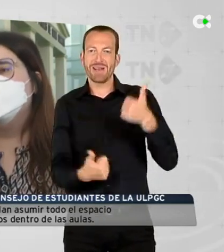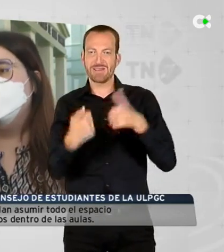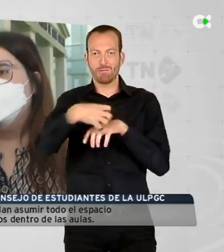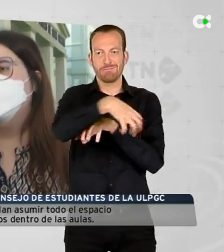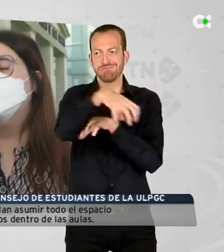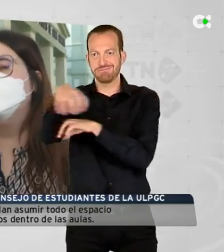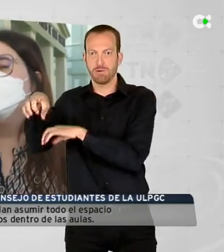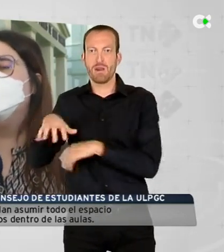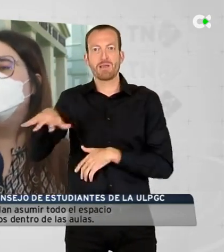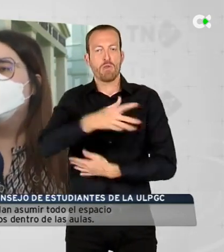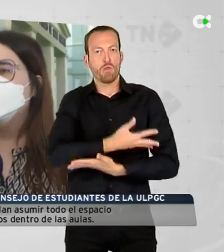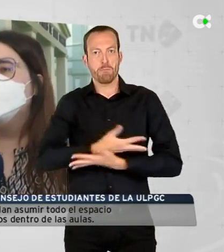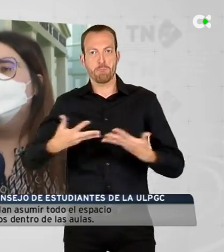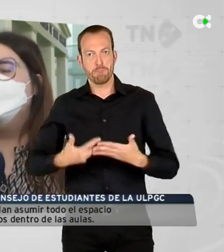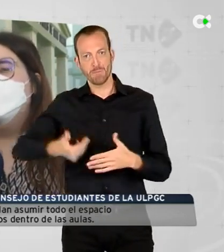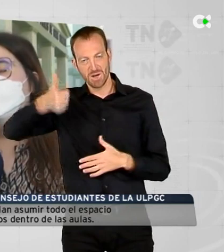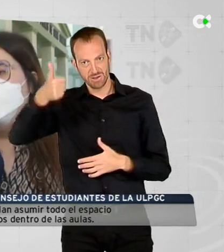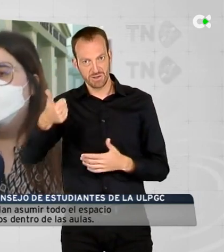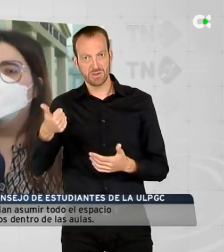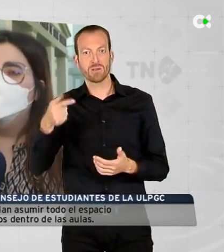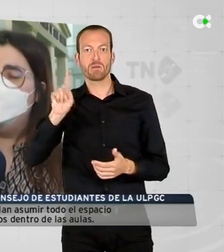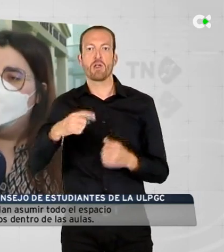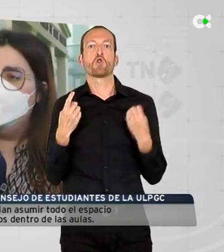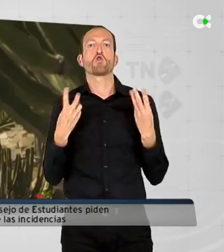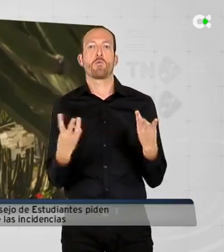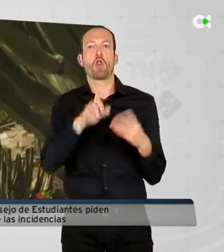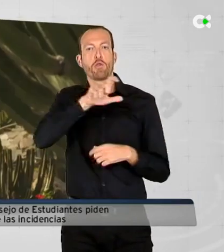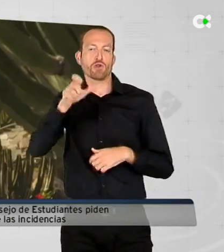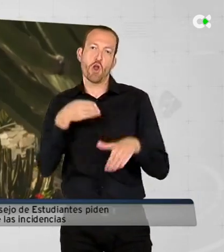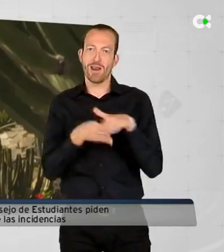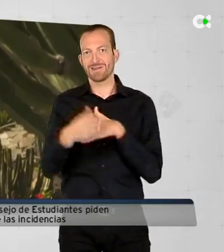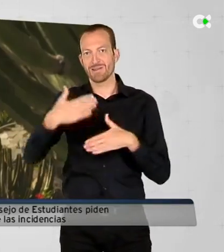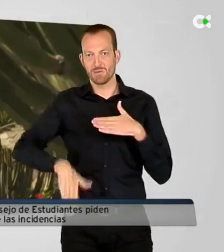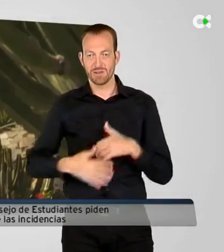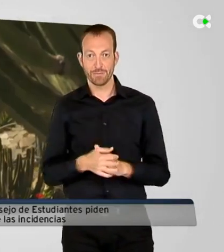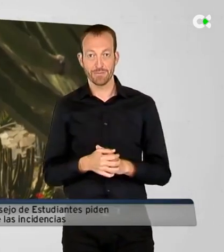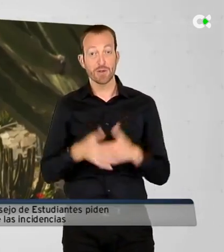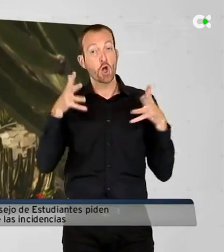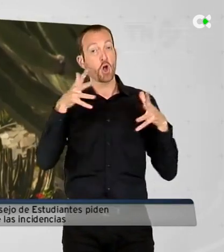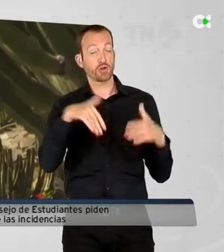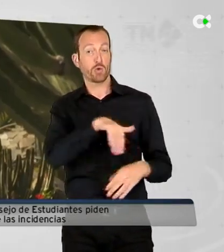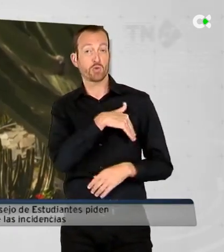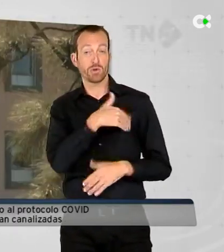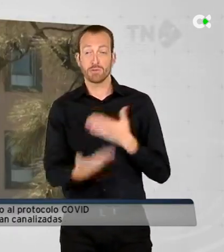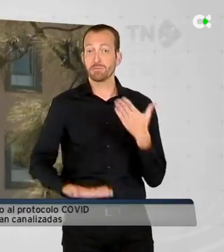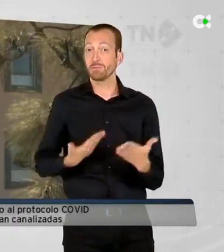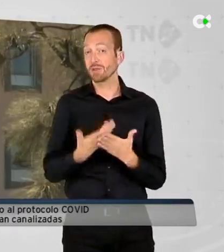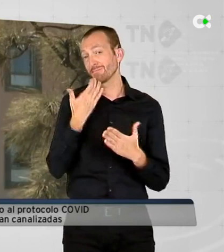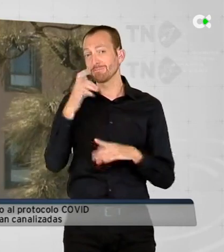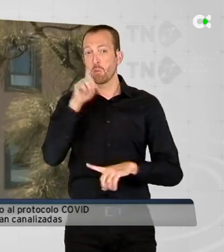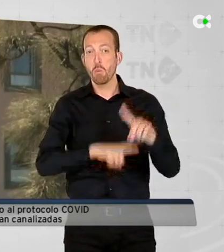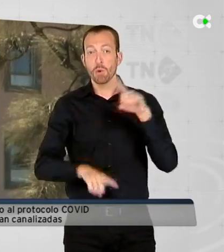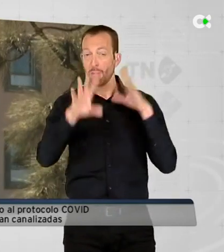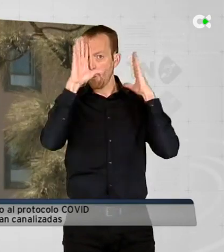asumir lo que viene siendo todo el espacio y los aforos dentro las aulas desde el consejo de estudiantes piden que las incidencias en cuanto al